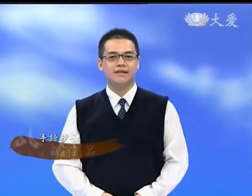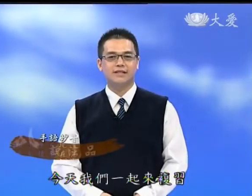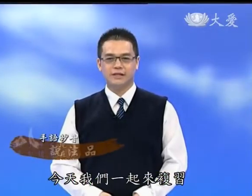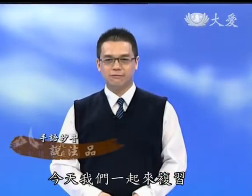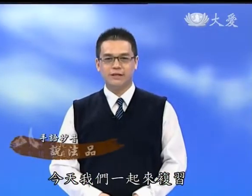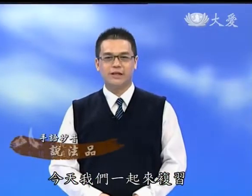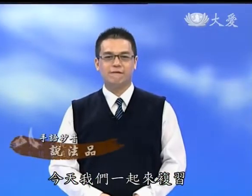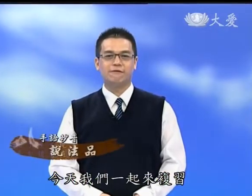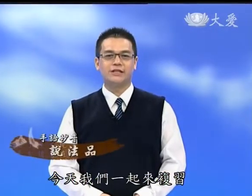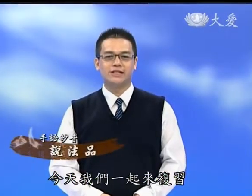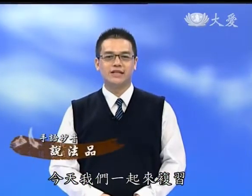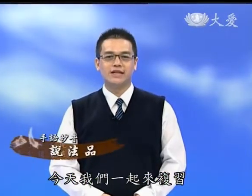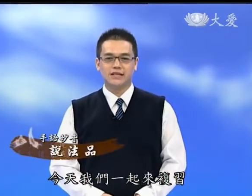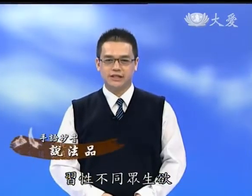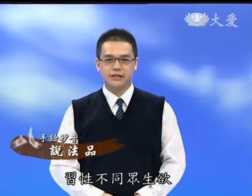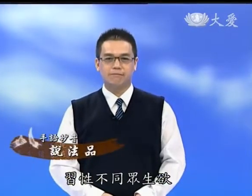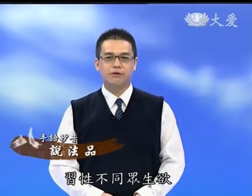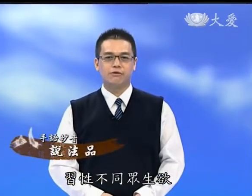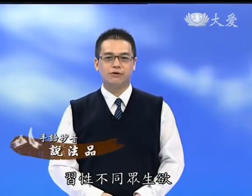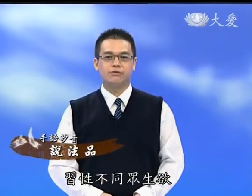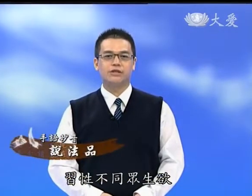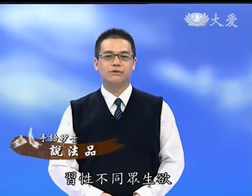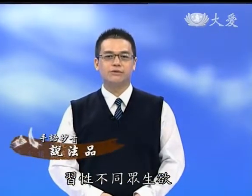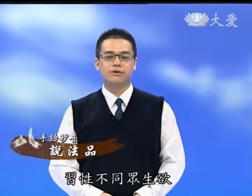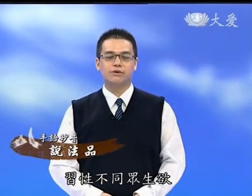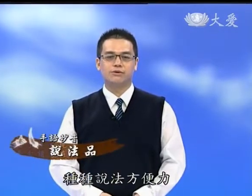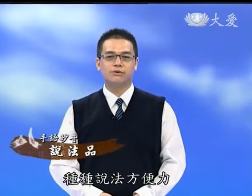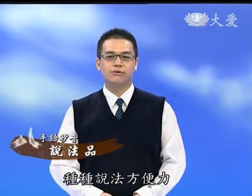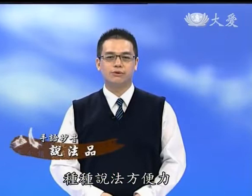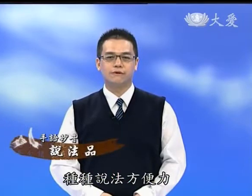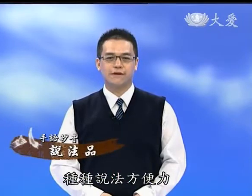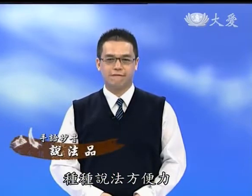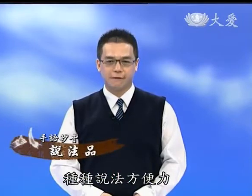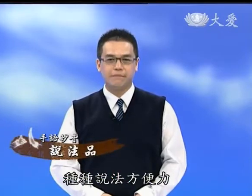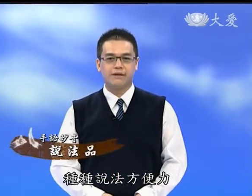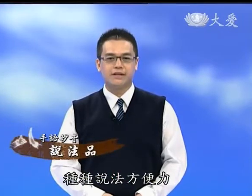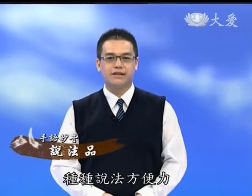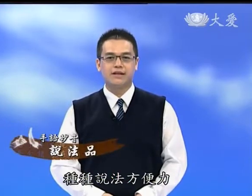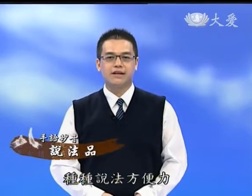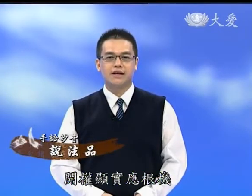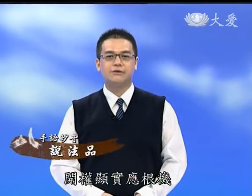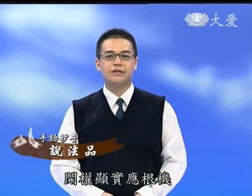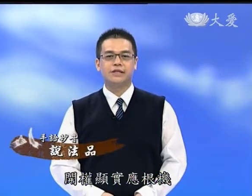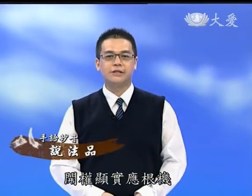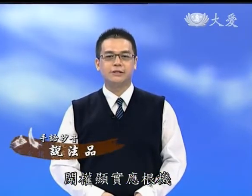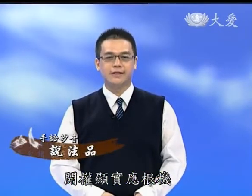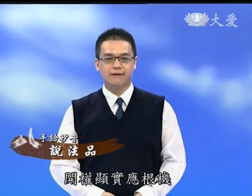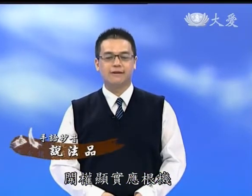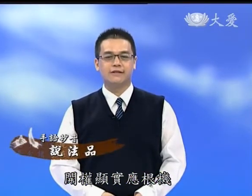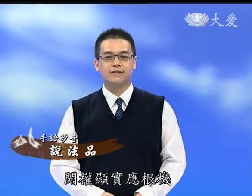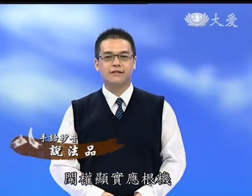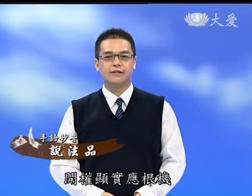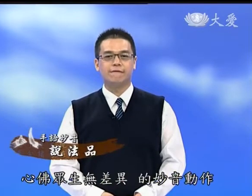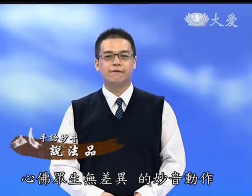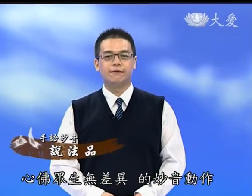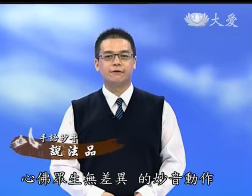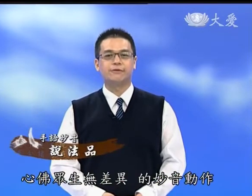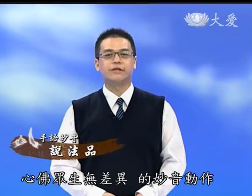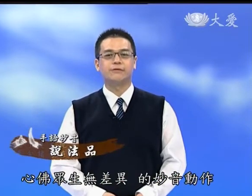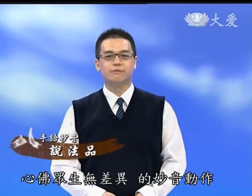今天我们一起来复习习性不同众生欲，种种说法方便利，开权显实应根基，心佛众生无